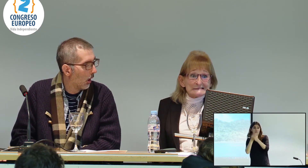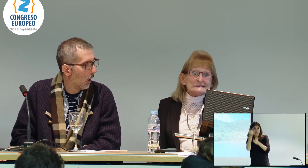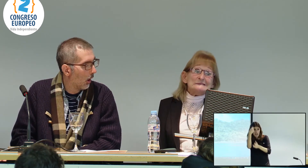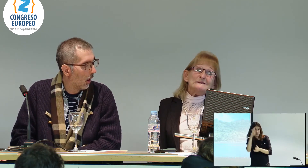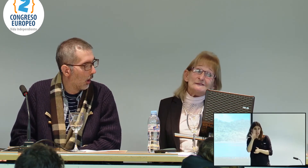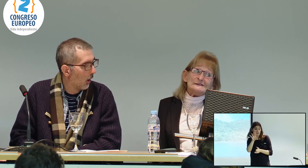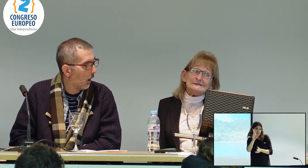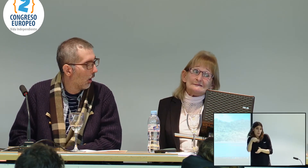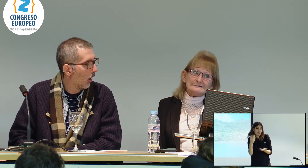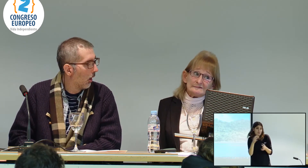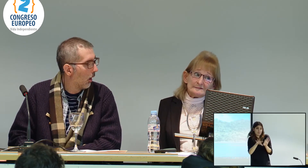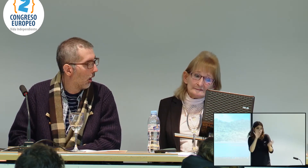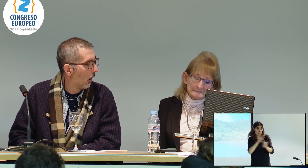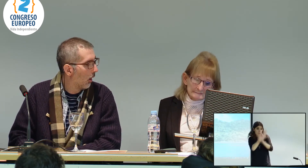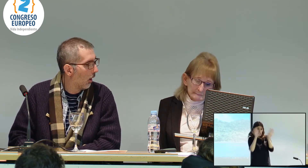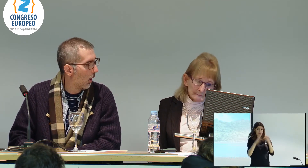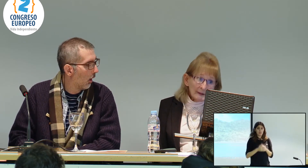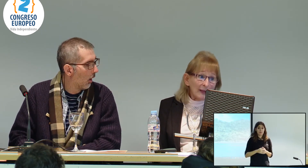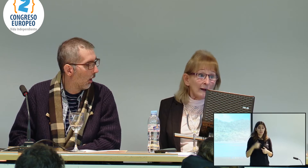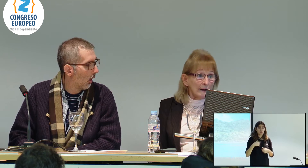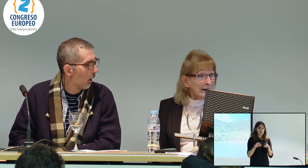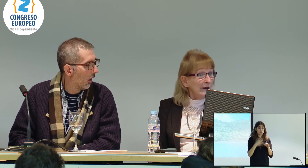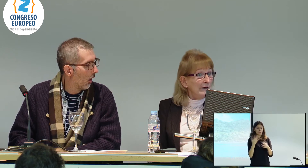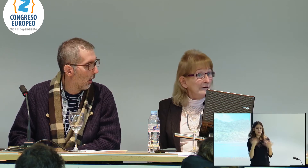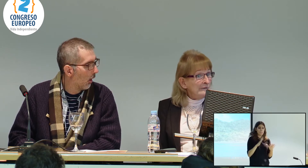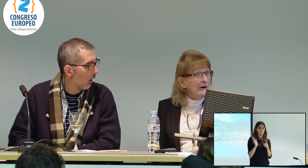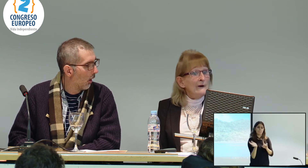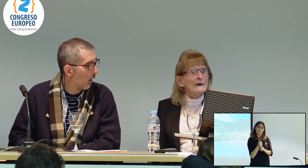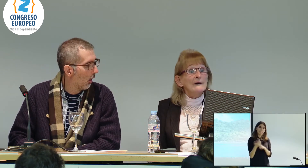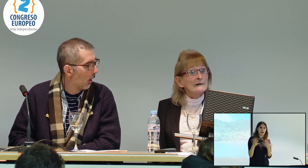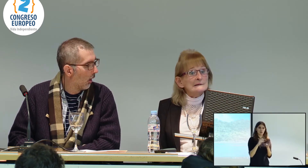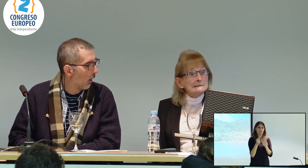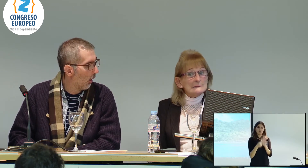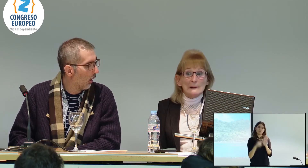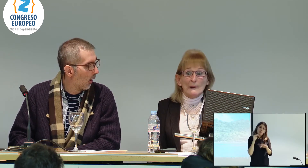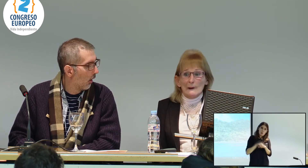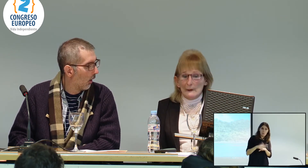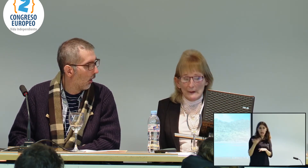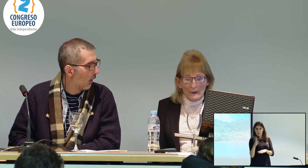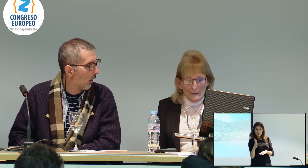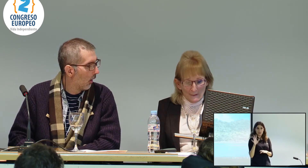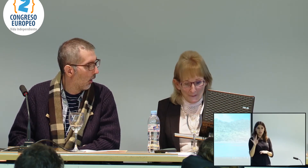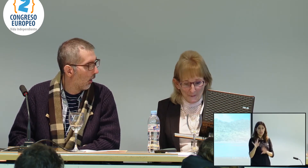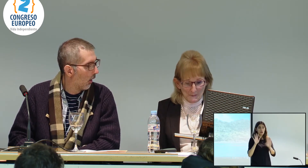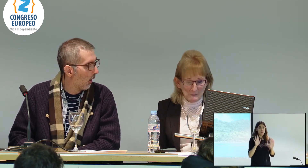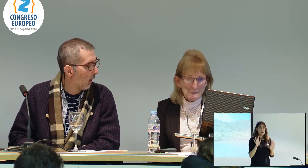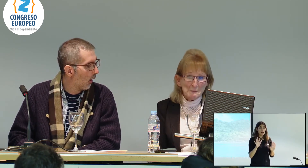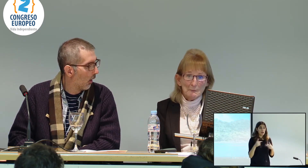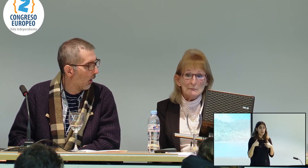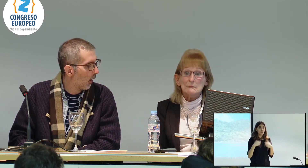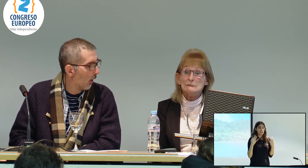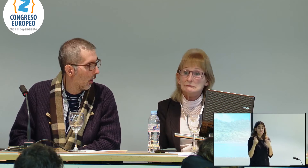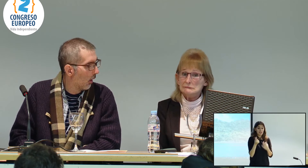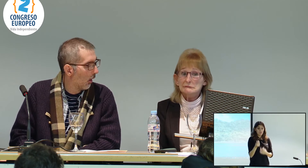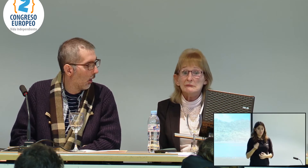clara. Afortunadamente encontré una que más o menos cumplía con mis requerimientos. Sin embargo, tuve que